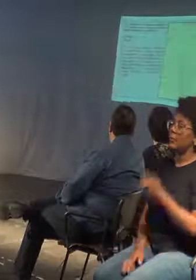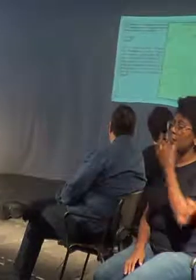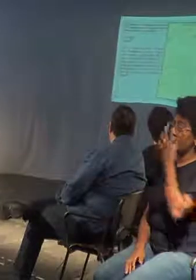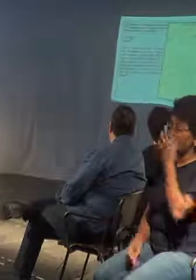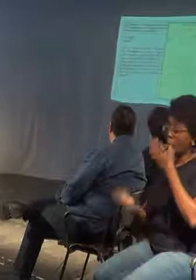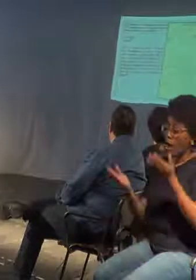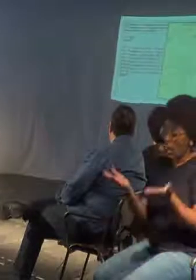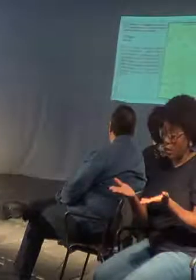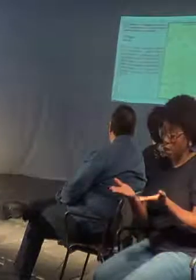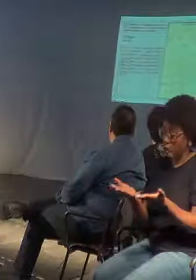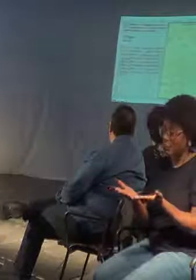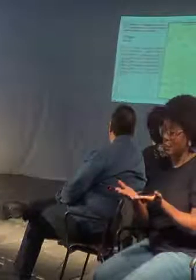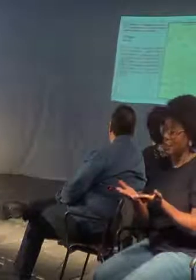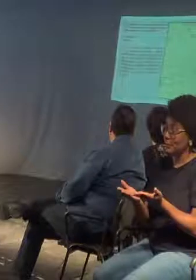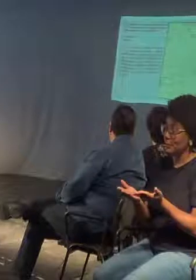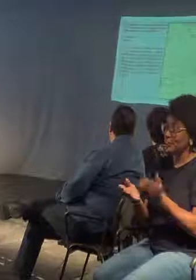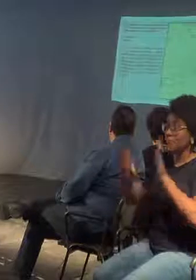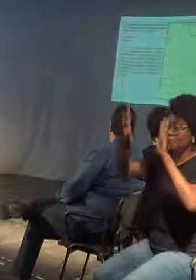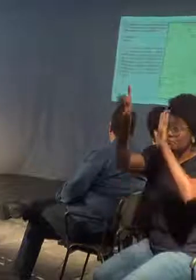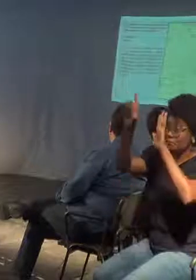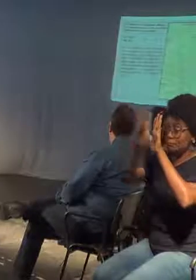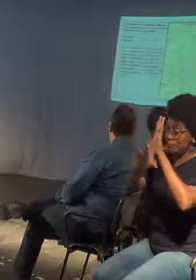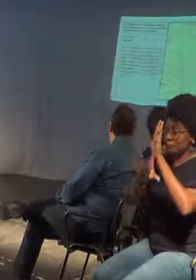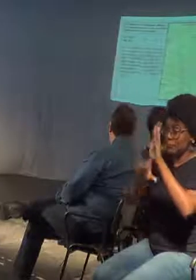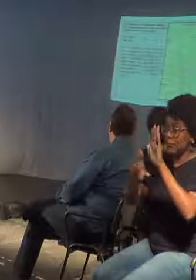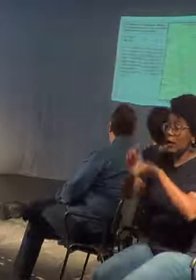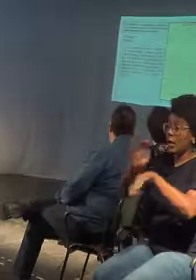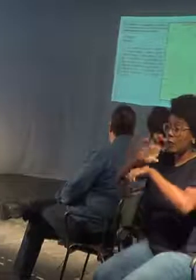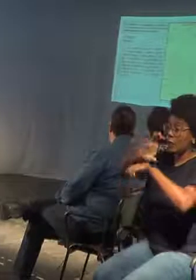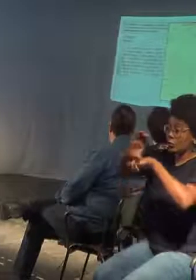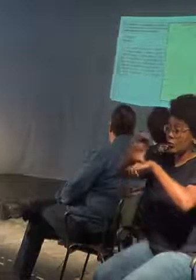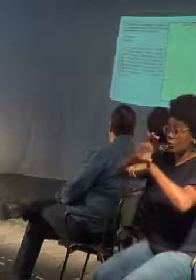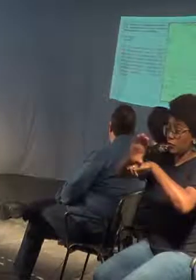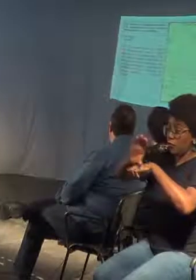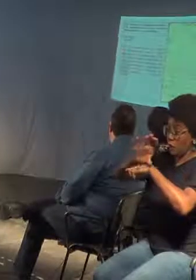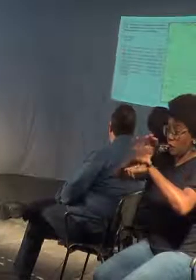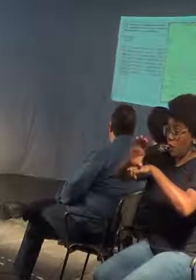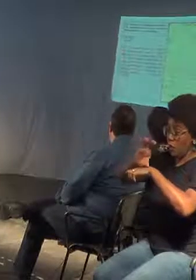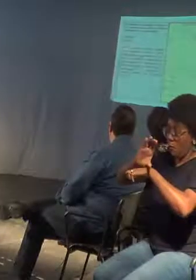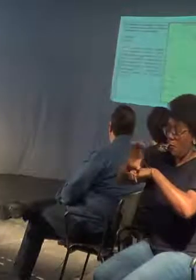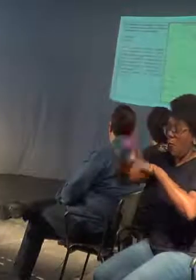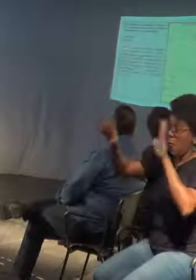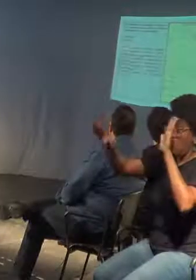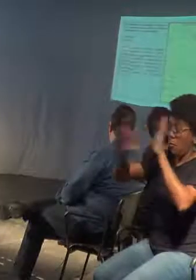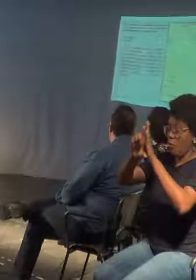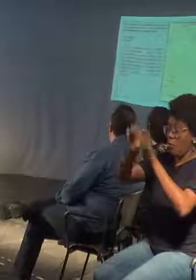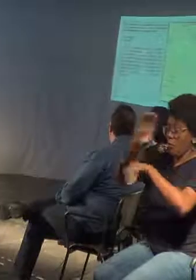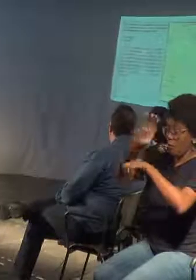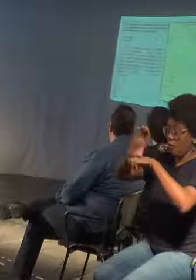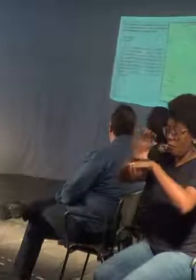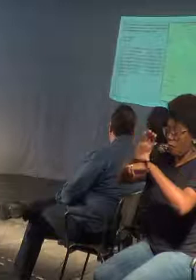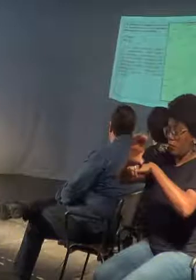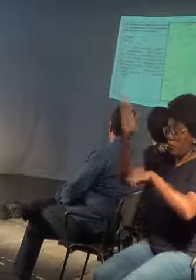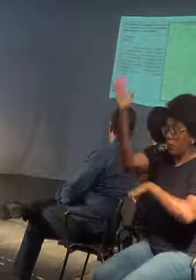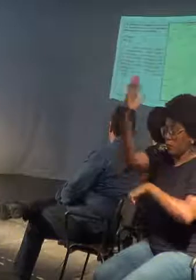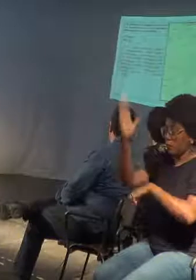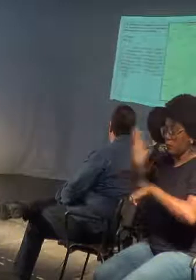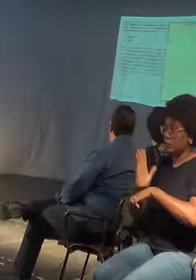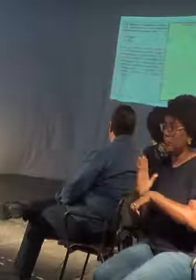aqui. A Constituição Federal, ela nos diz no seu artigo 25, parágrafo 3º, os estados poderão,